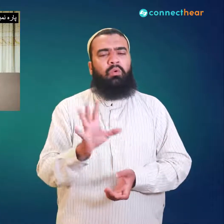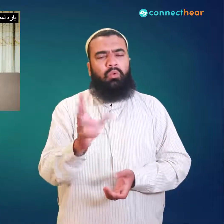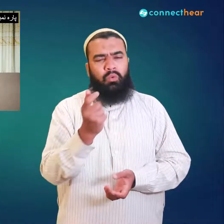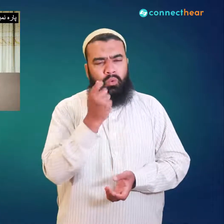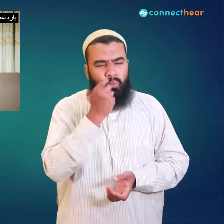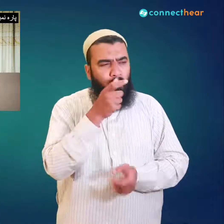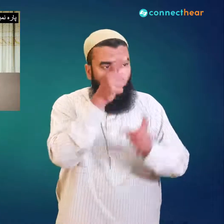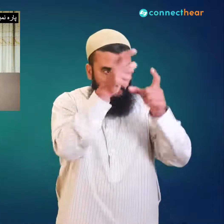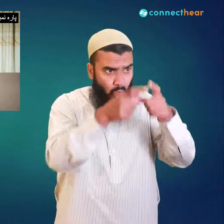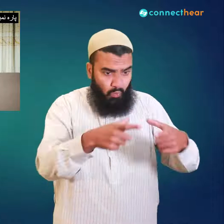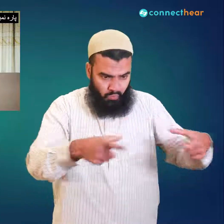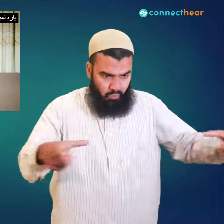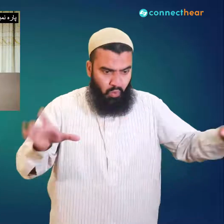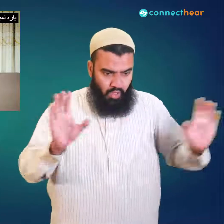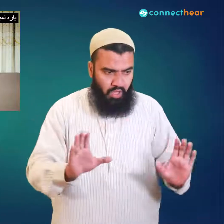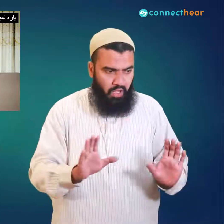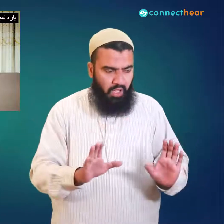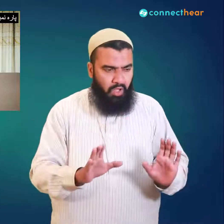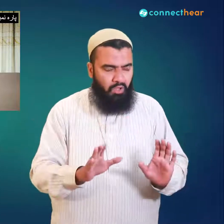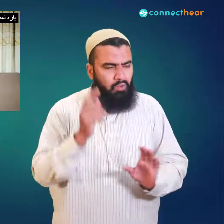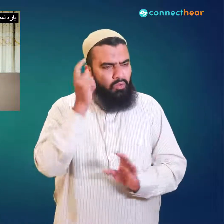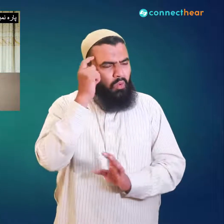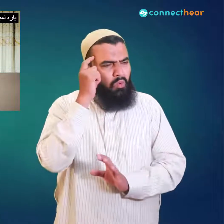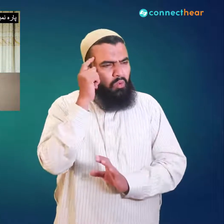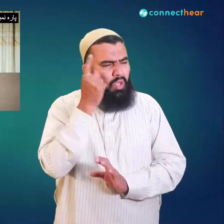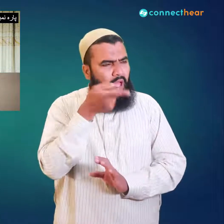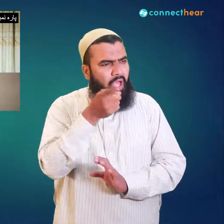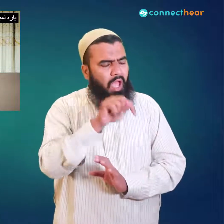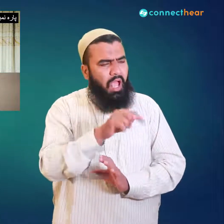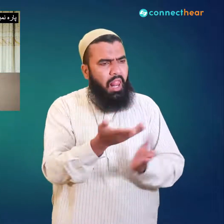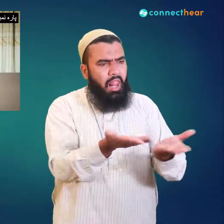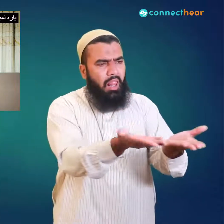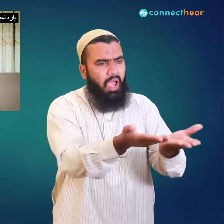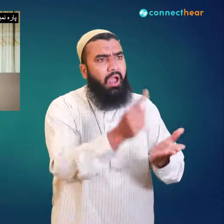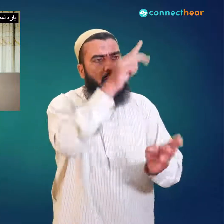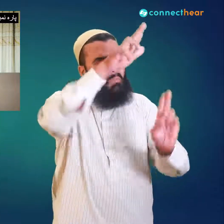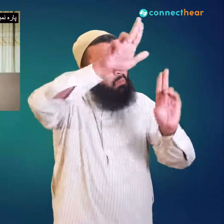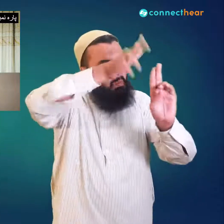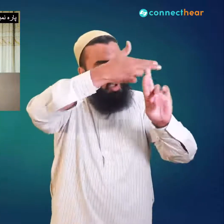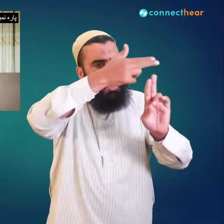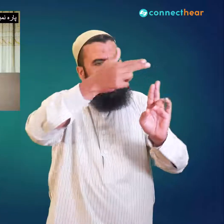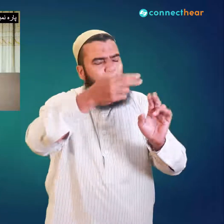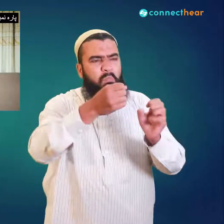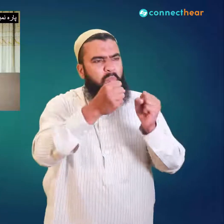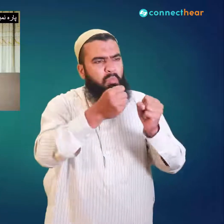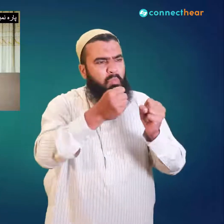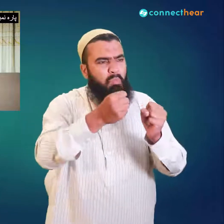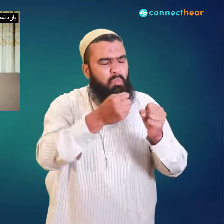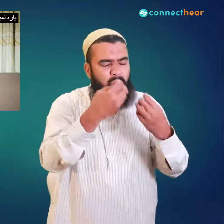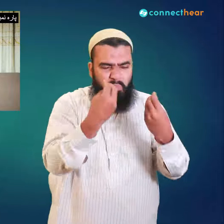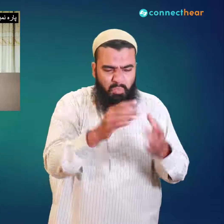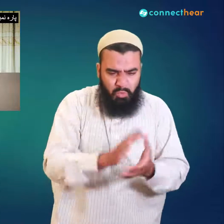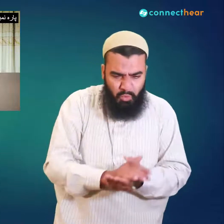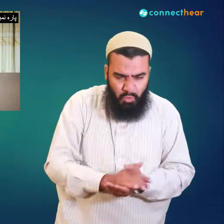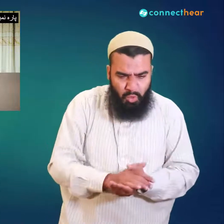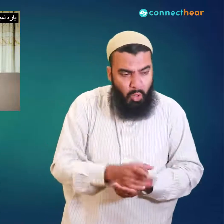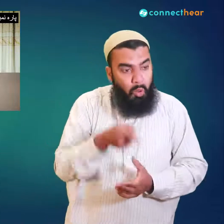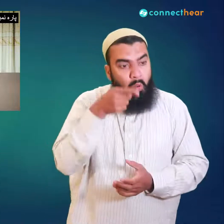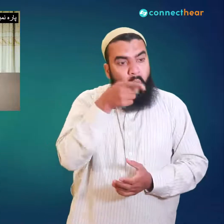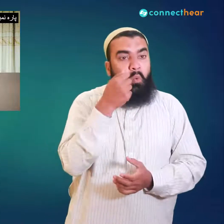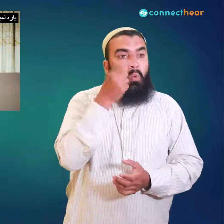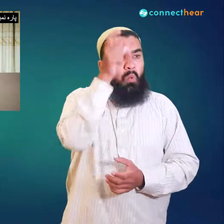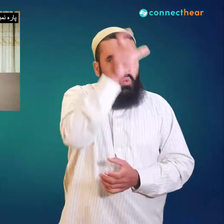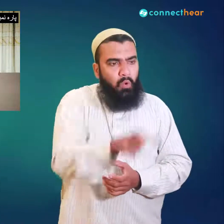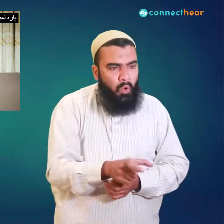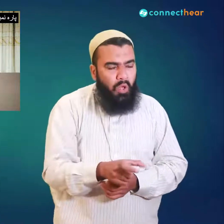سے ملاقات کی امید نہیں رکھتے اور دنیا کی زندگی پر ہی مطمئن ہو کر بیٹھ گئے ہیں، ایسے